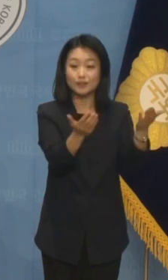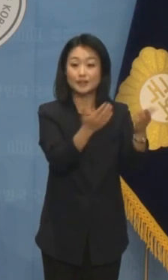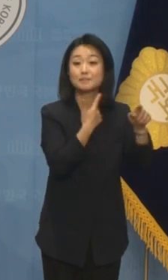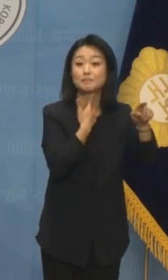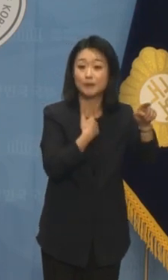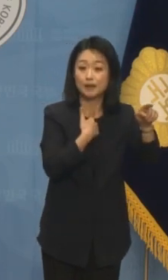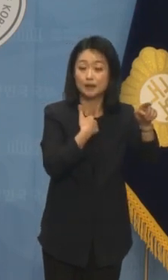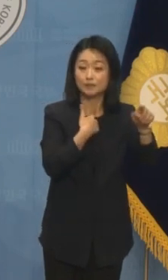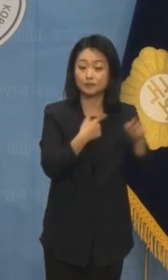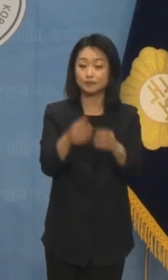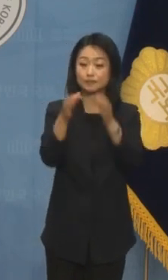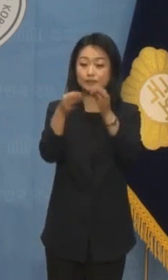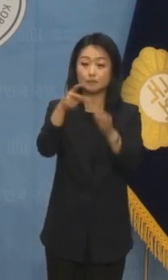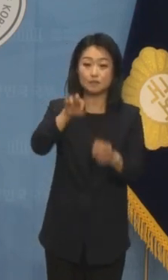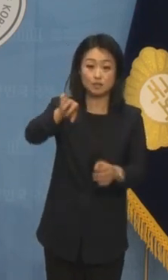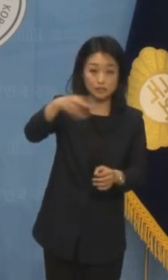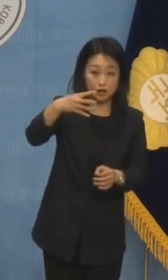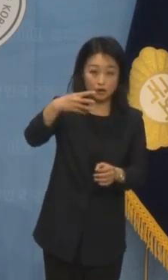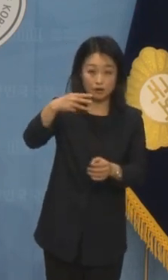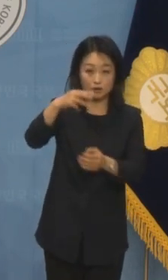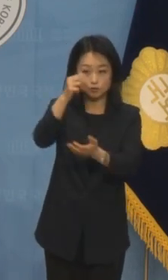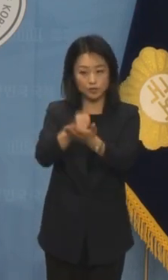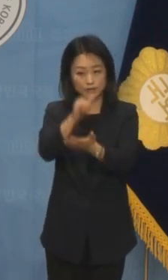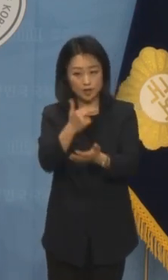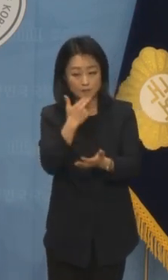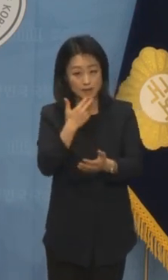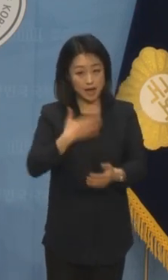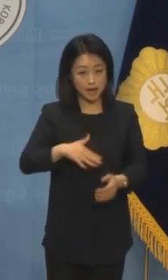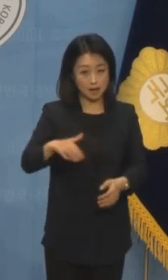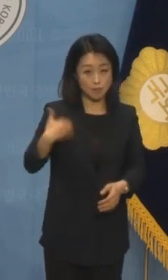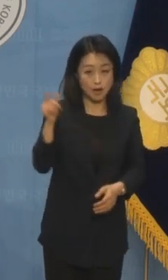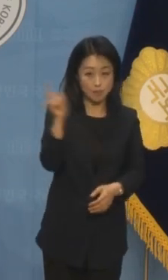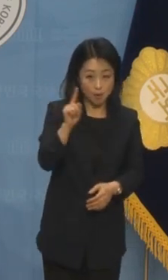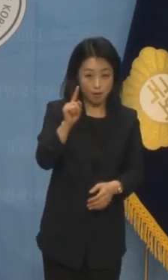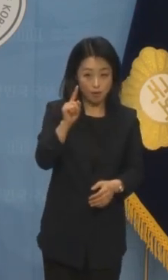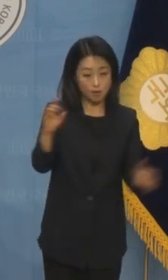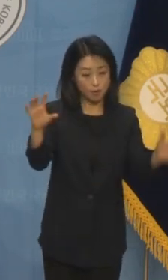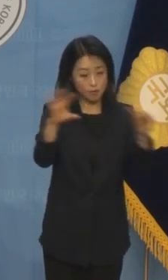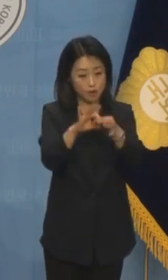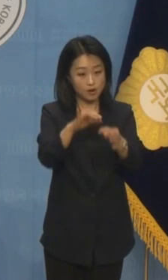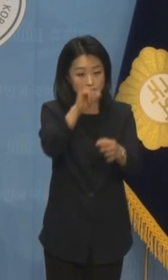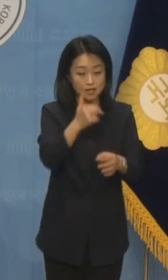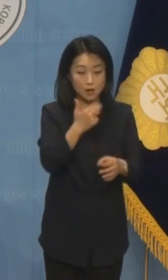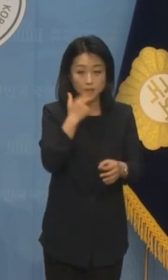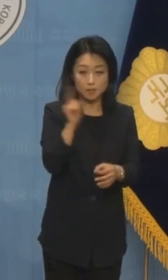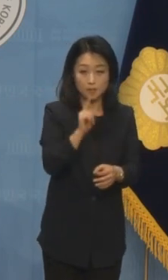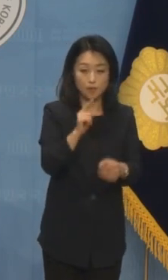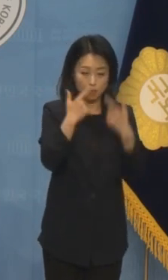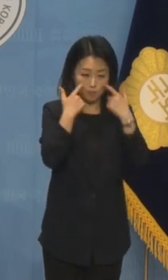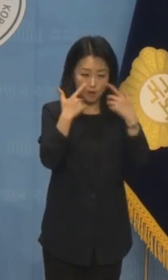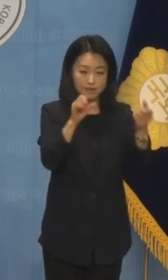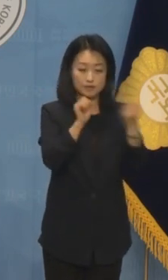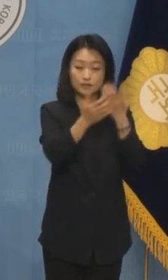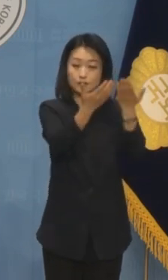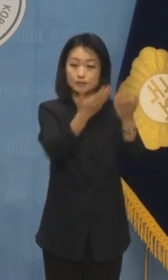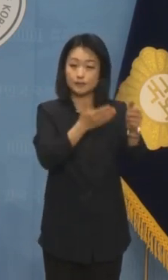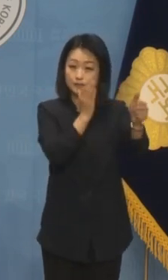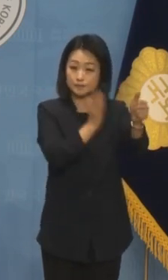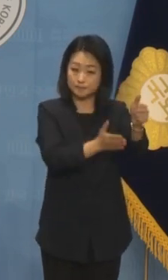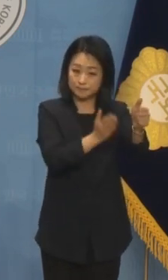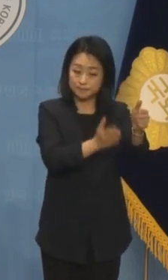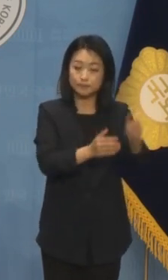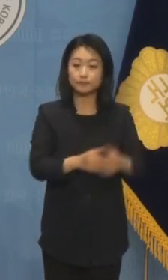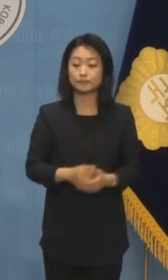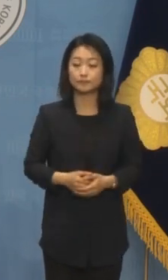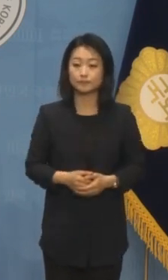김영철 검사의 범죄 혐의를 알았는지 자신은 관여한 적 없는지 밝혀야 할 것입니다.